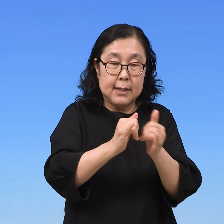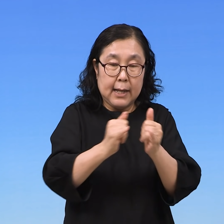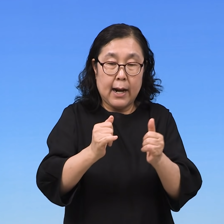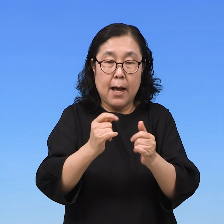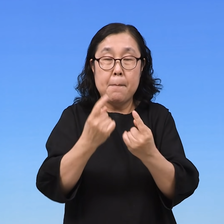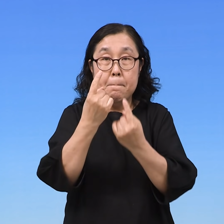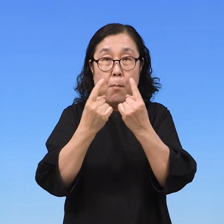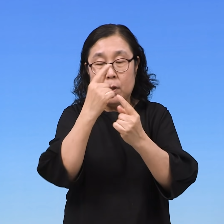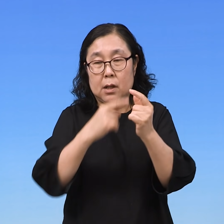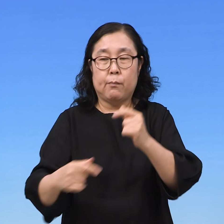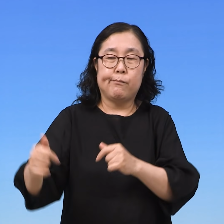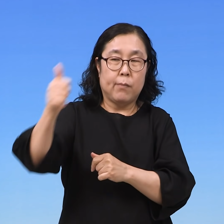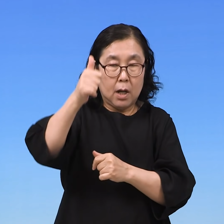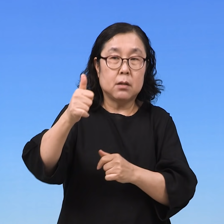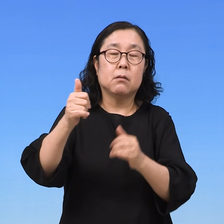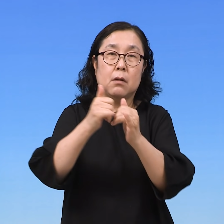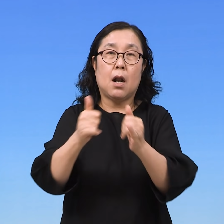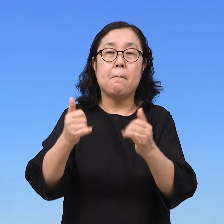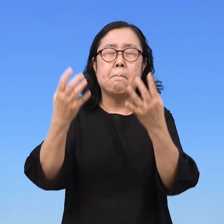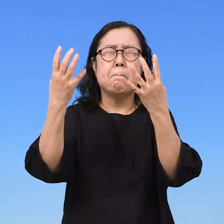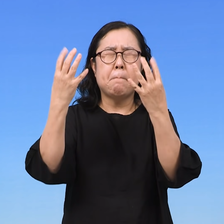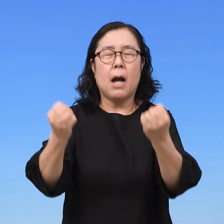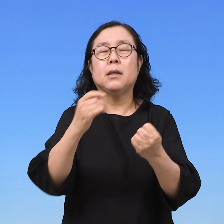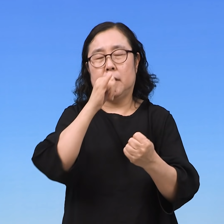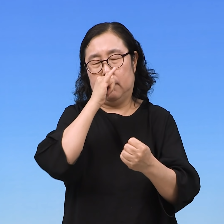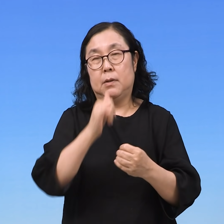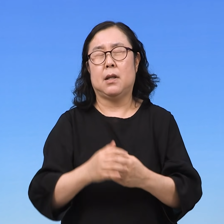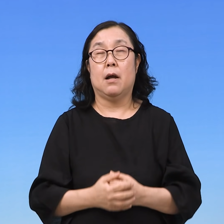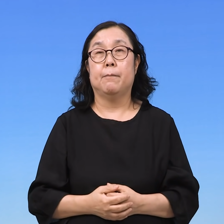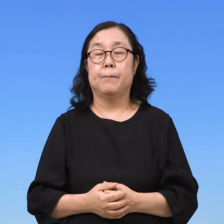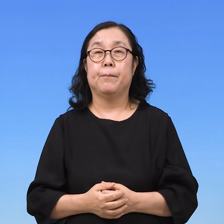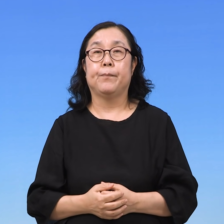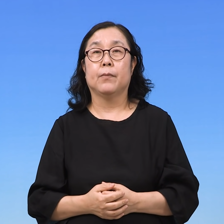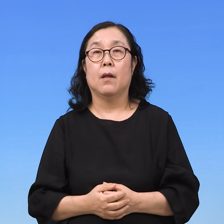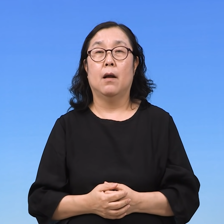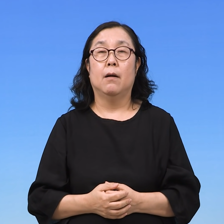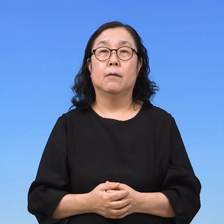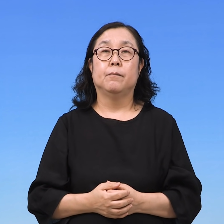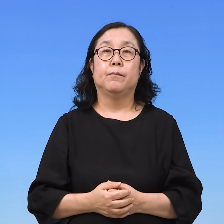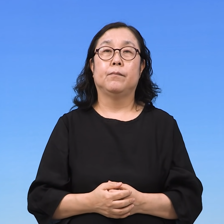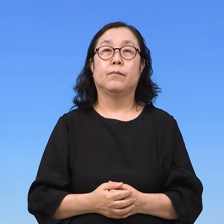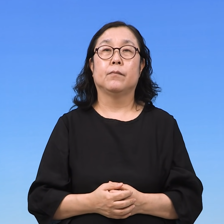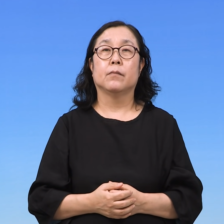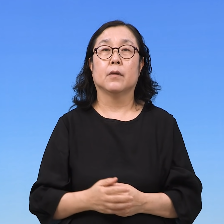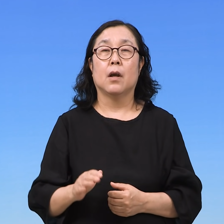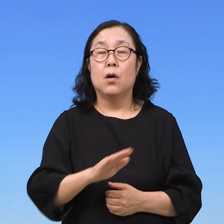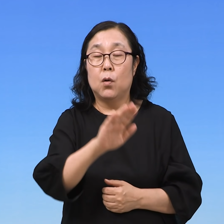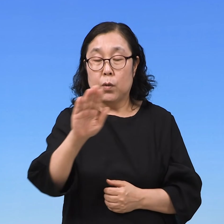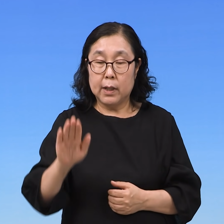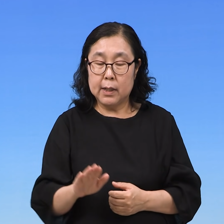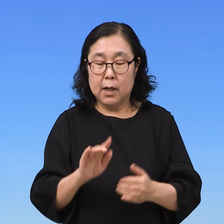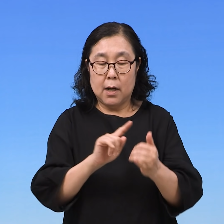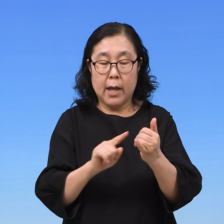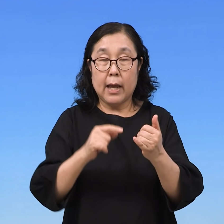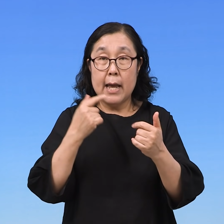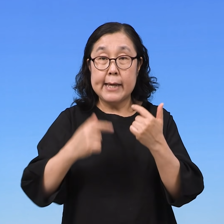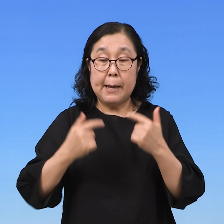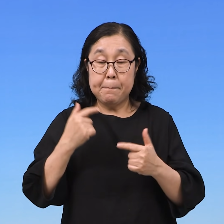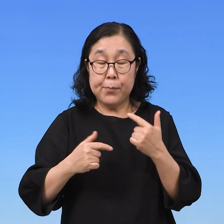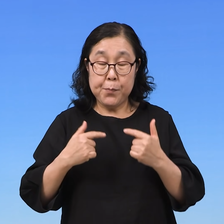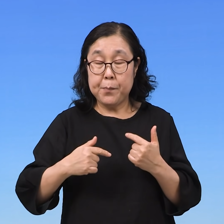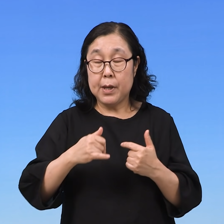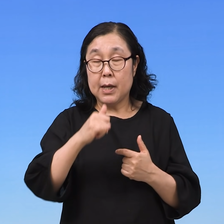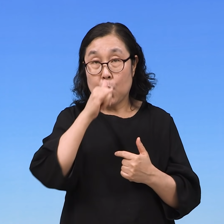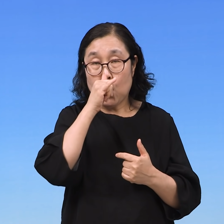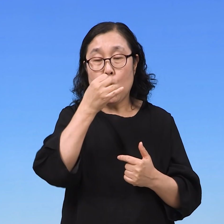성장하는 그런 경우들이 종종 있습니다. 종종 있는 것보다 훨씬 많이 있습니다. 이게 얼마나 우리들에게 기쁨이